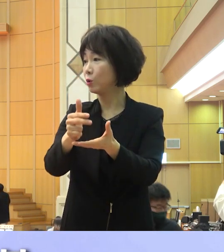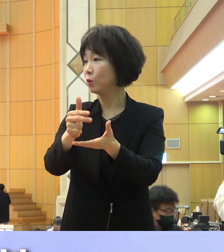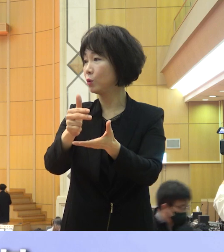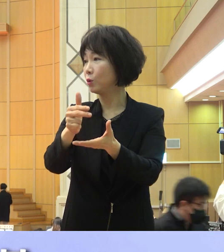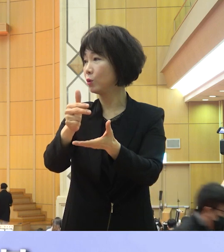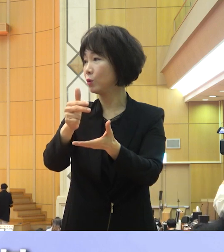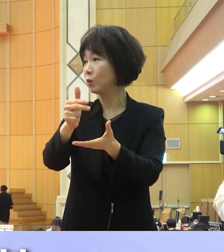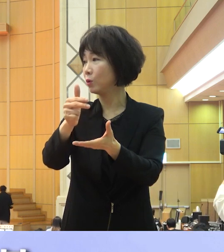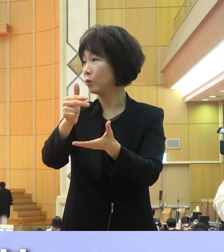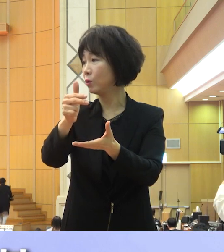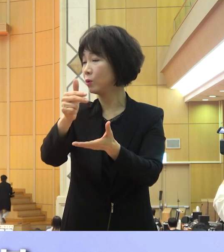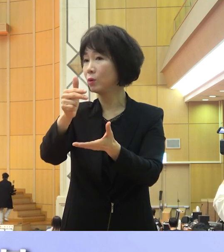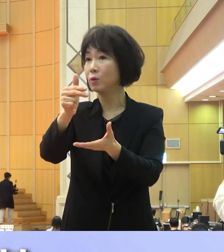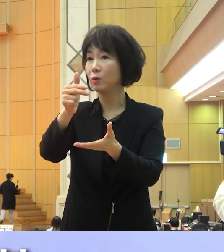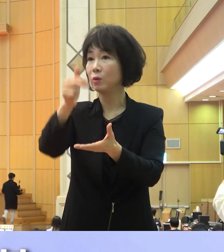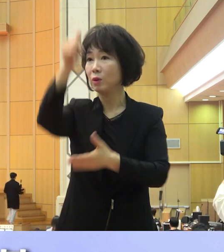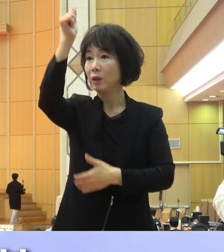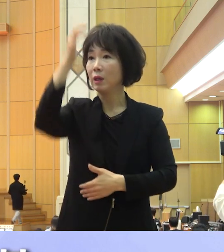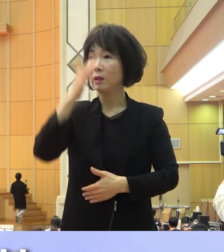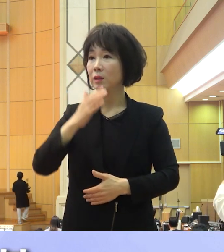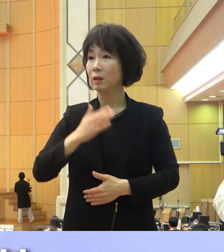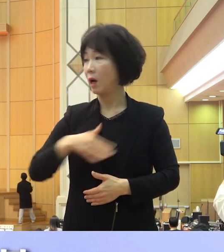위대하신 주,